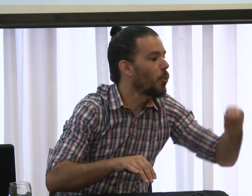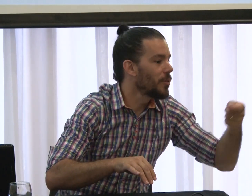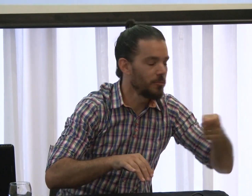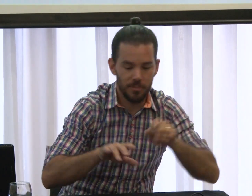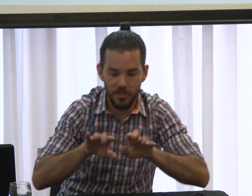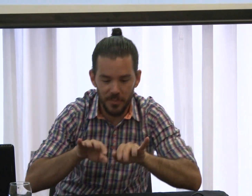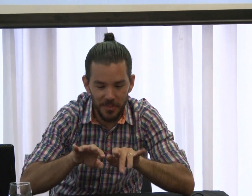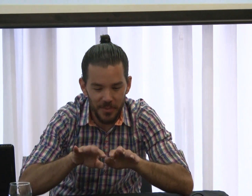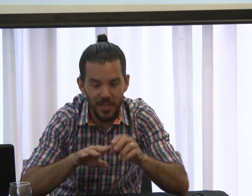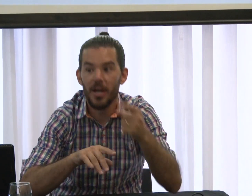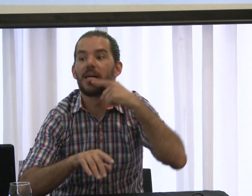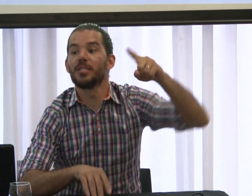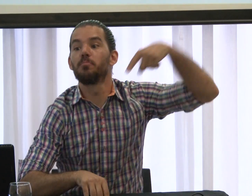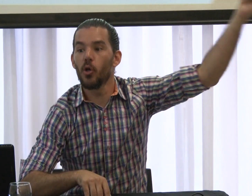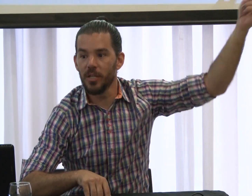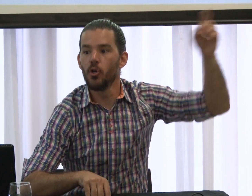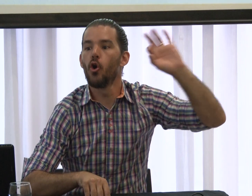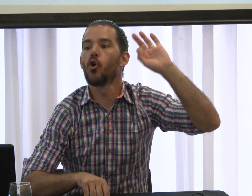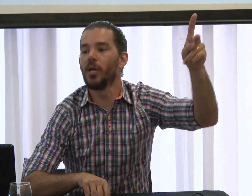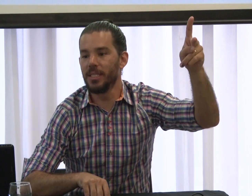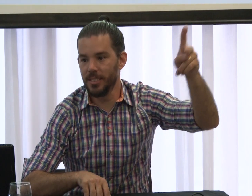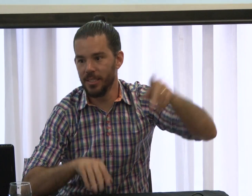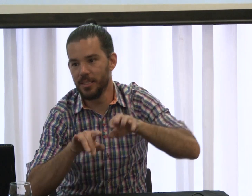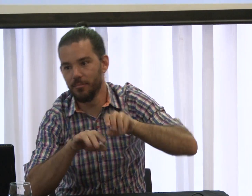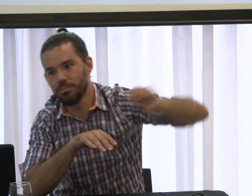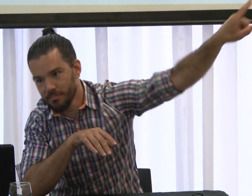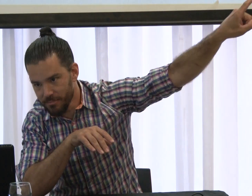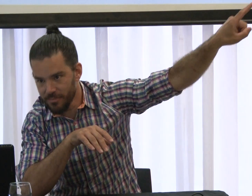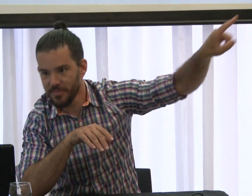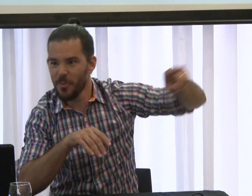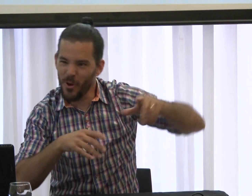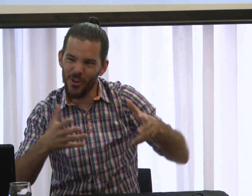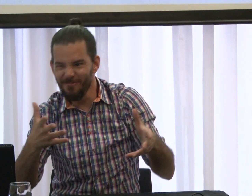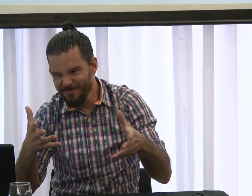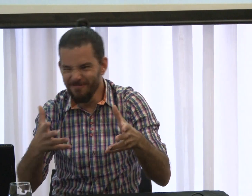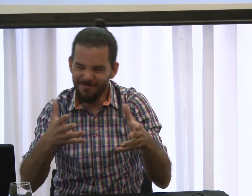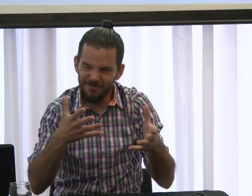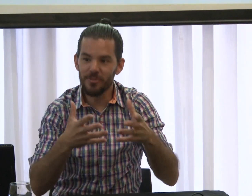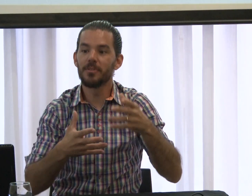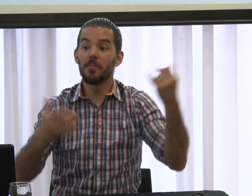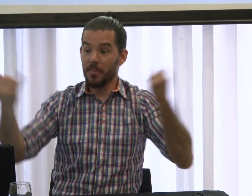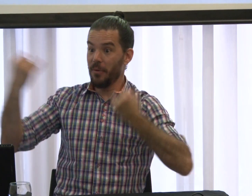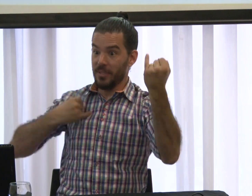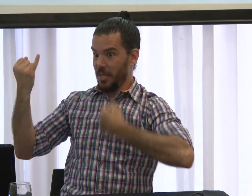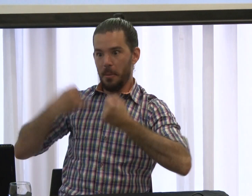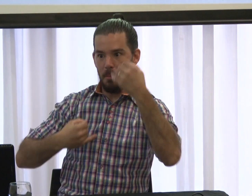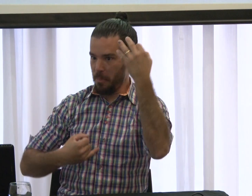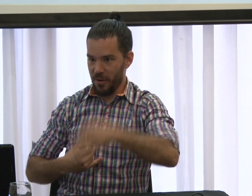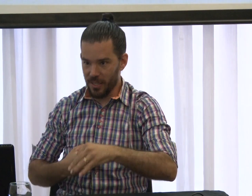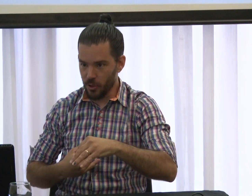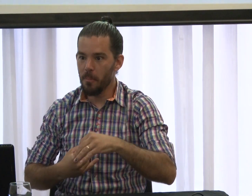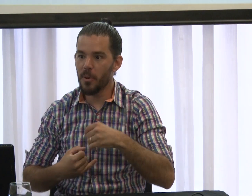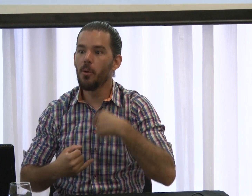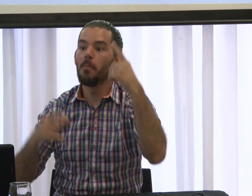locutorio, estábamos en una computadora y mandábamos el ok al mensaje que habíamos recibido. Era un poco incómodo, porque para avisarnos